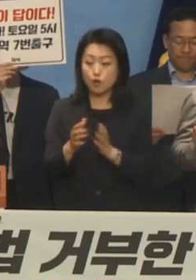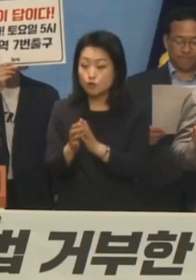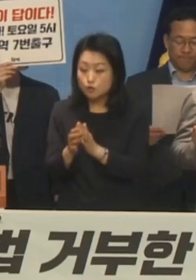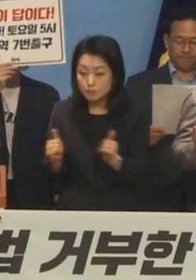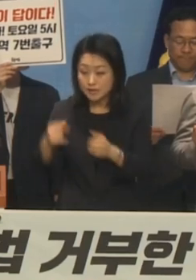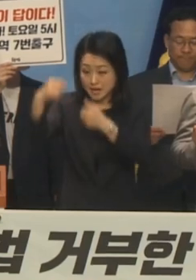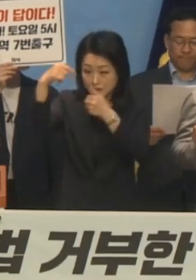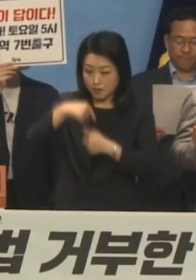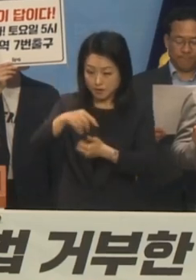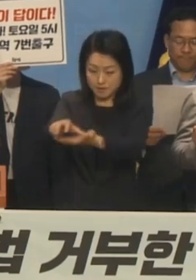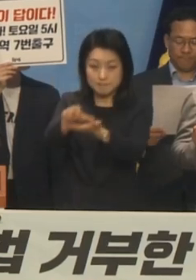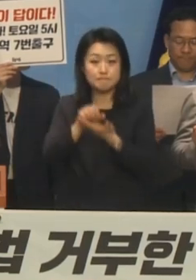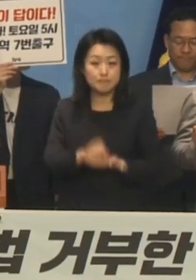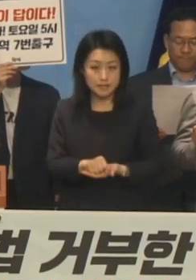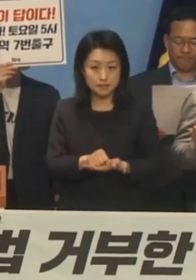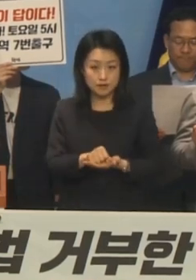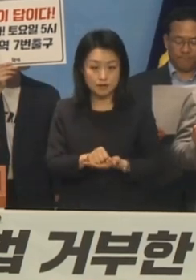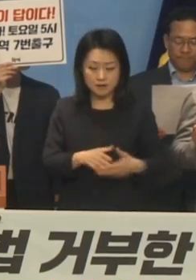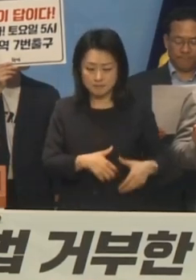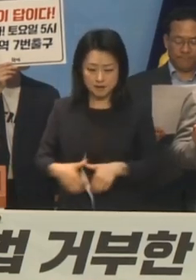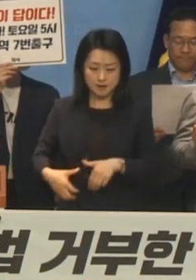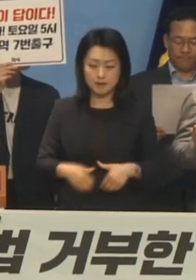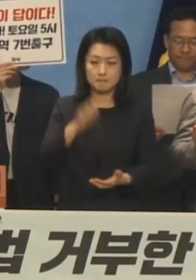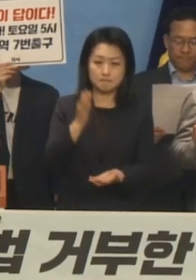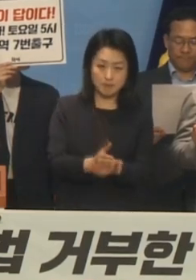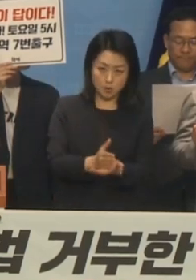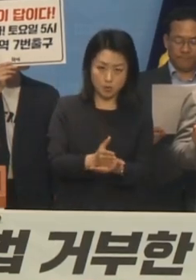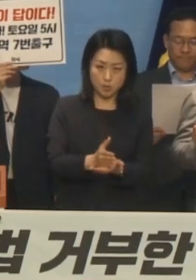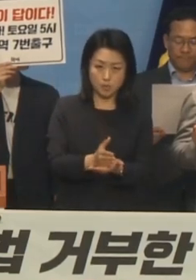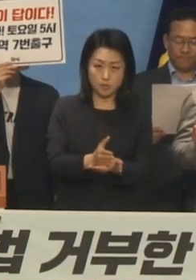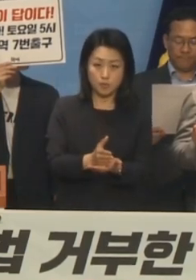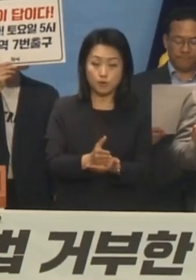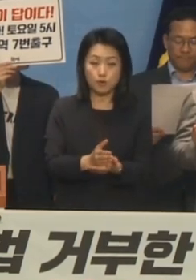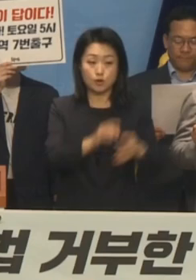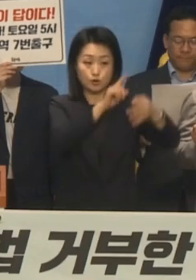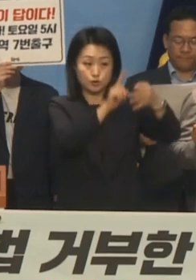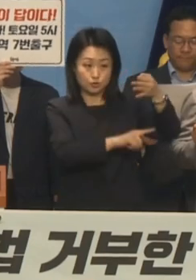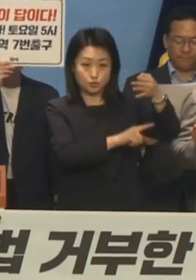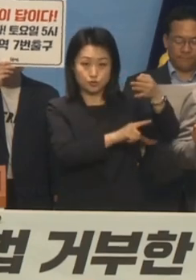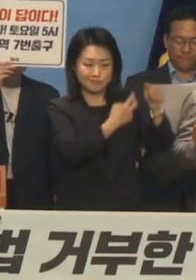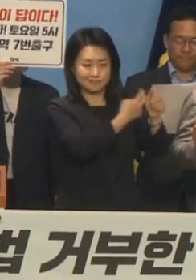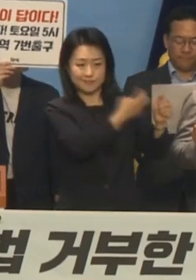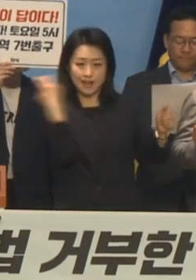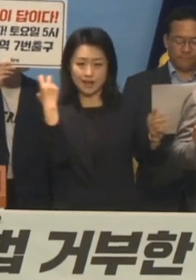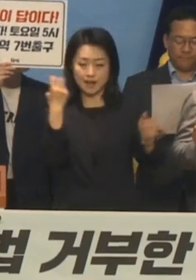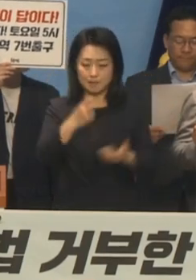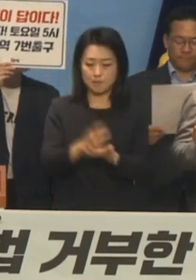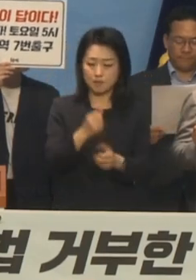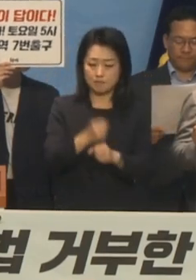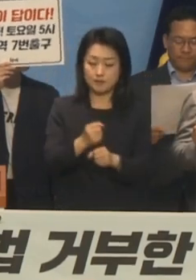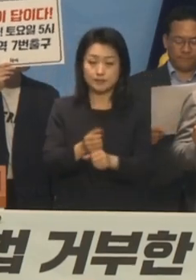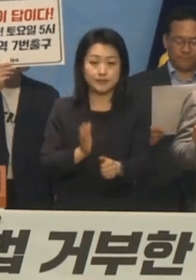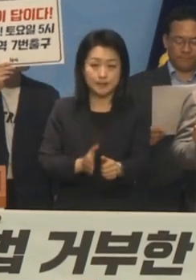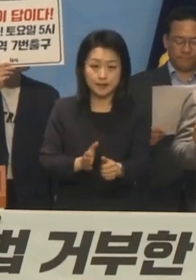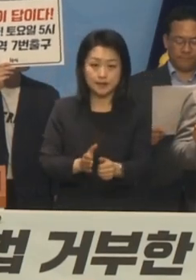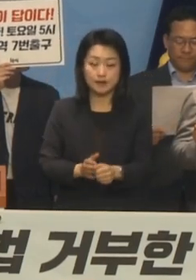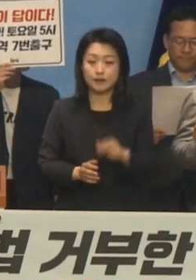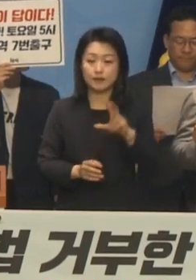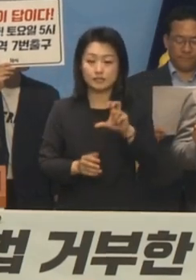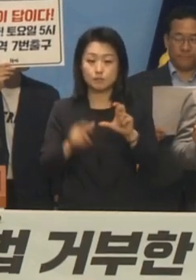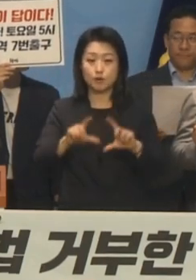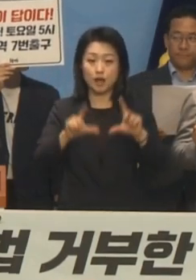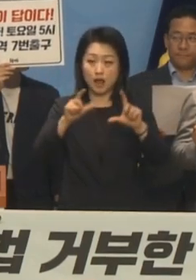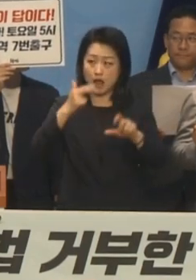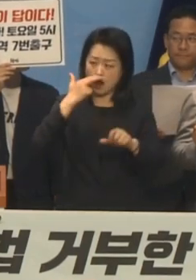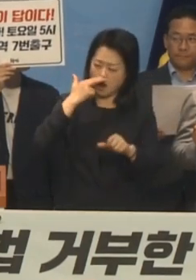준엄한 명령을 받들어 추호의 망설임도 없이 윤석열 탄핵안을 발의해야 한다. 오는 25일